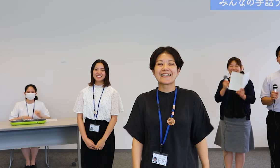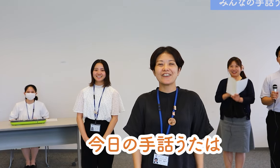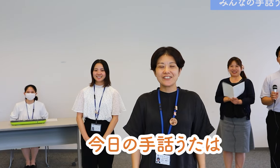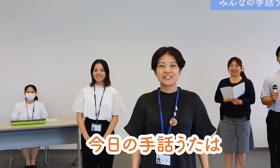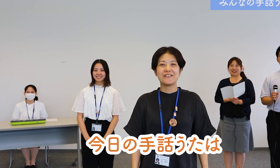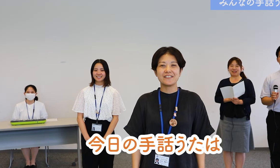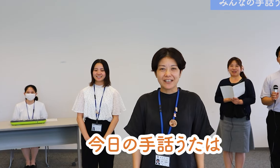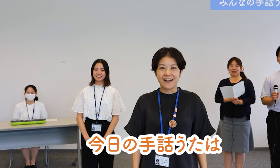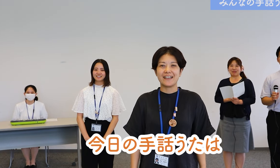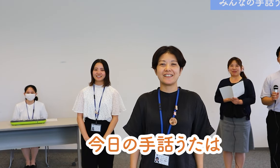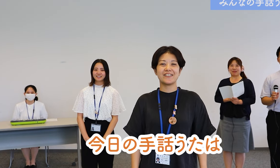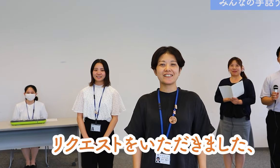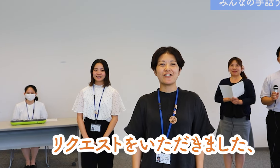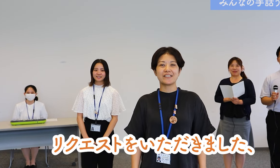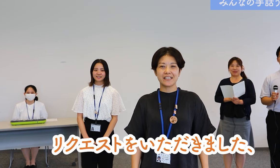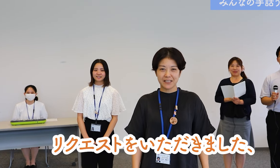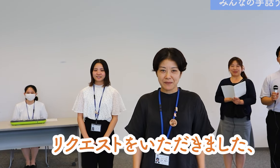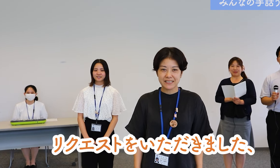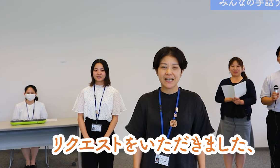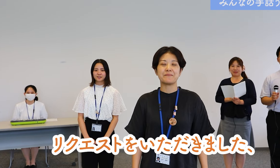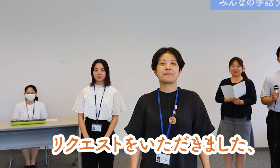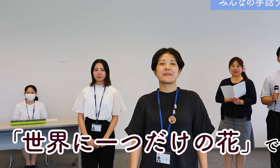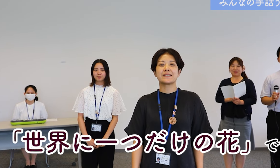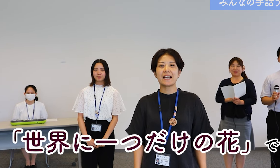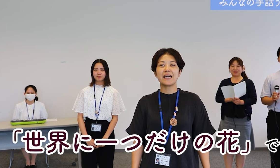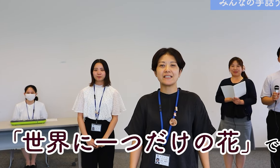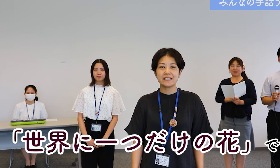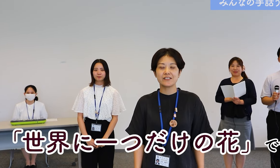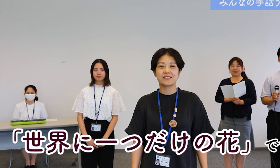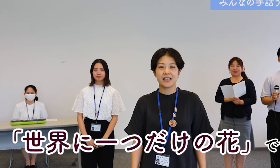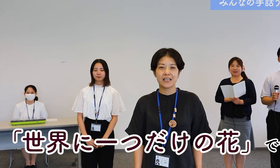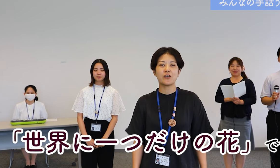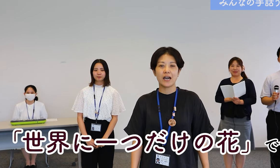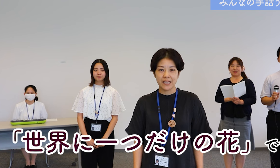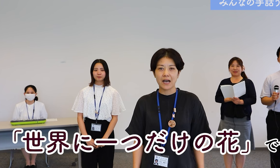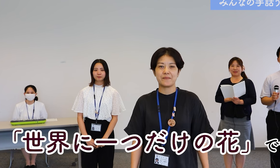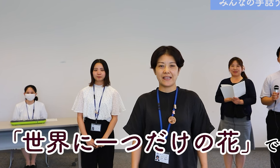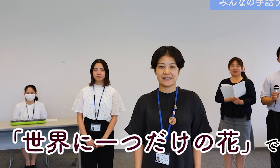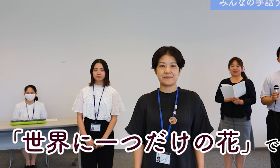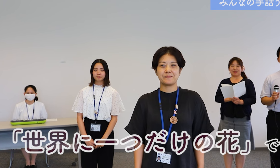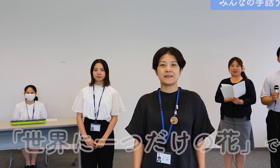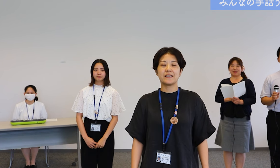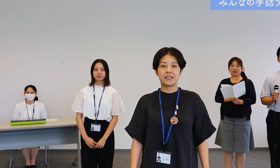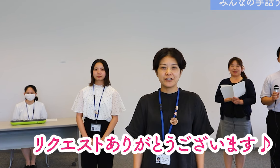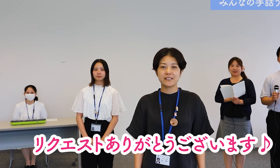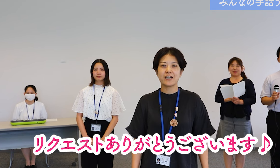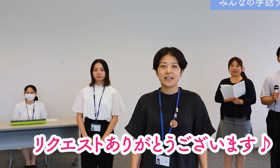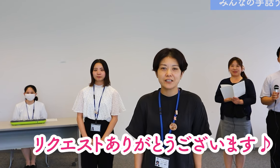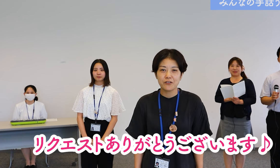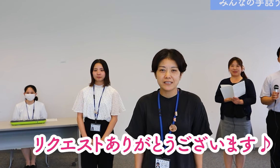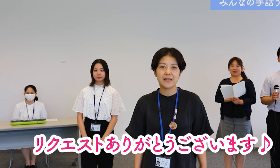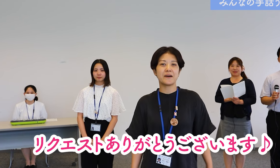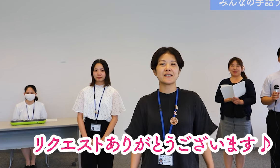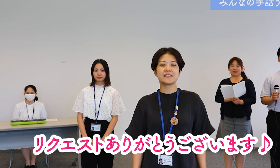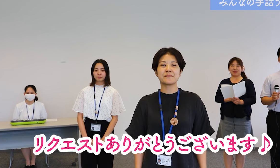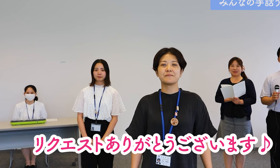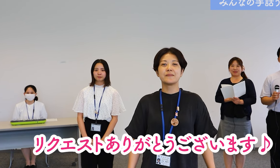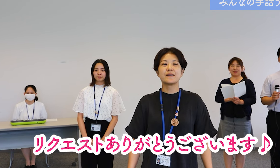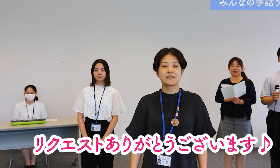今日の手話歌はリクエストをいただきました。世界に一つだけの花です。リクエストありがとうございます。それ